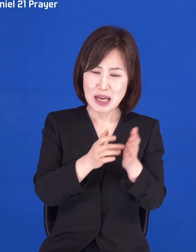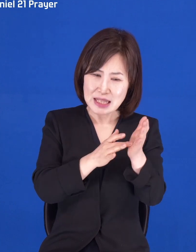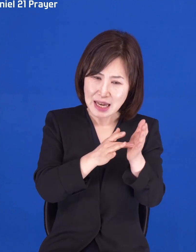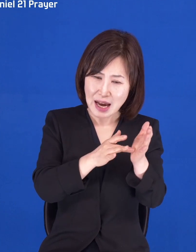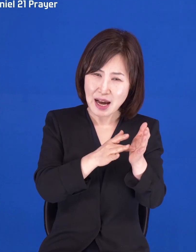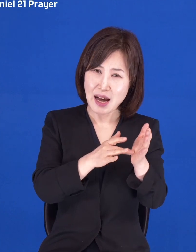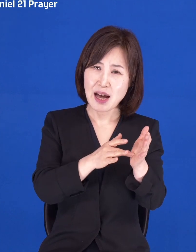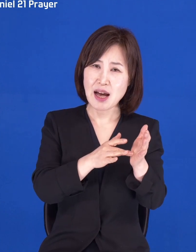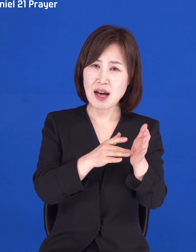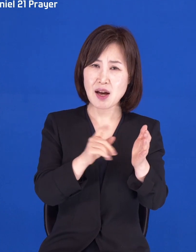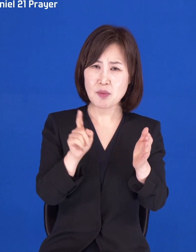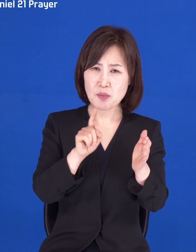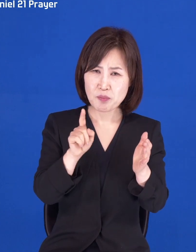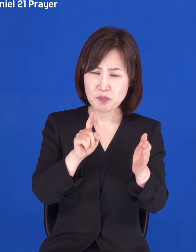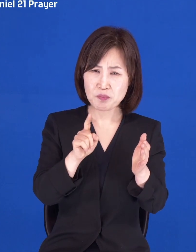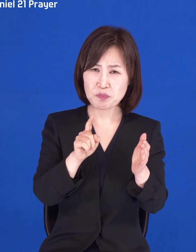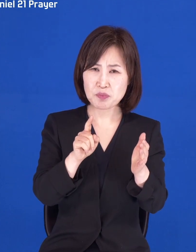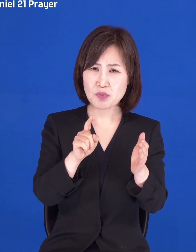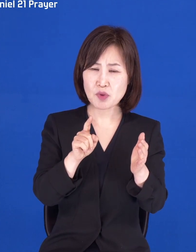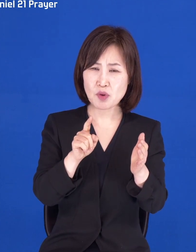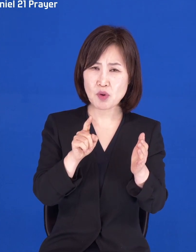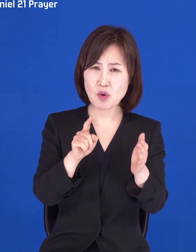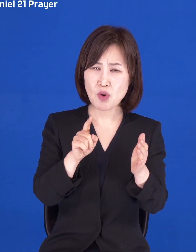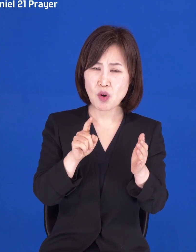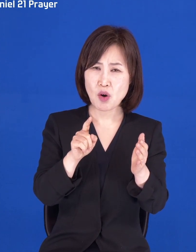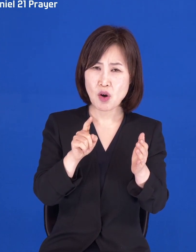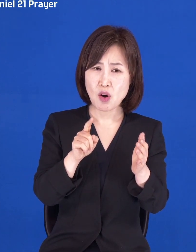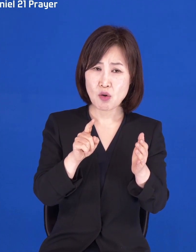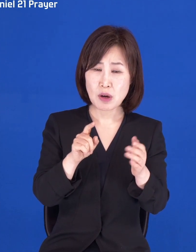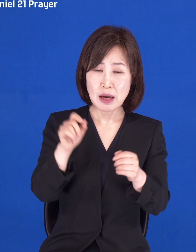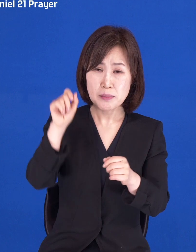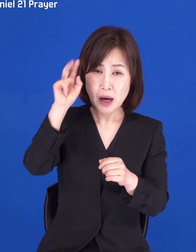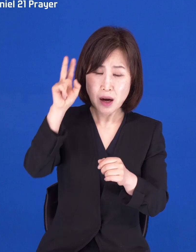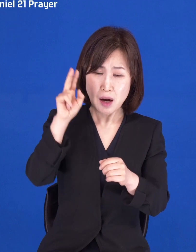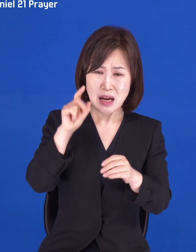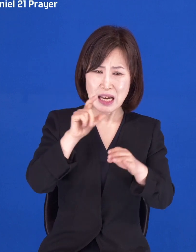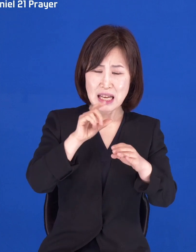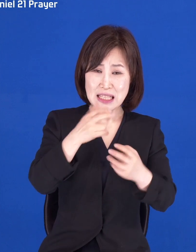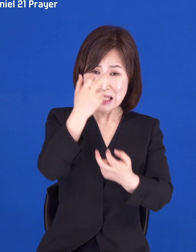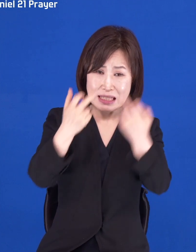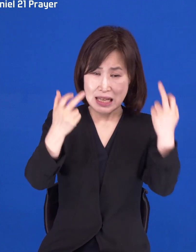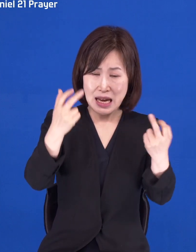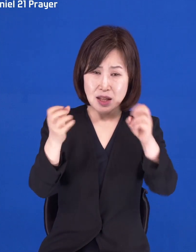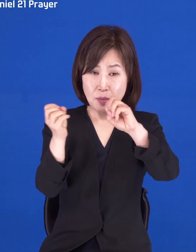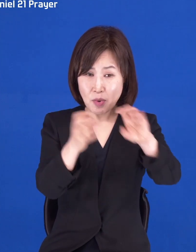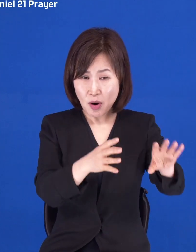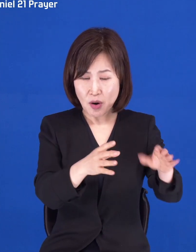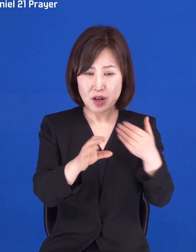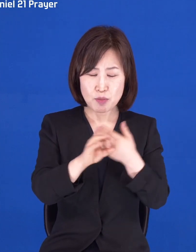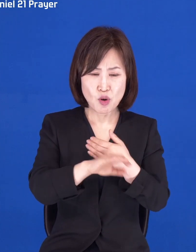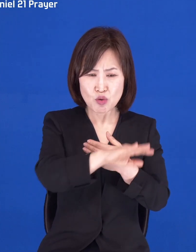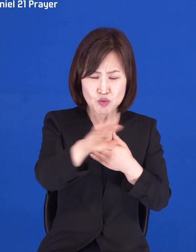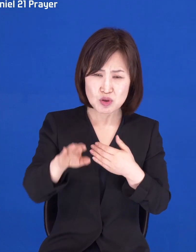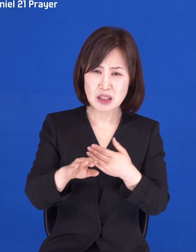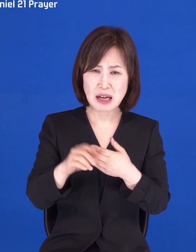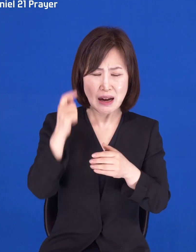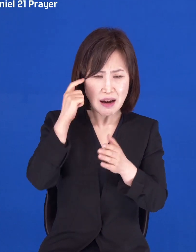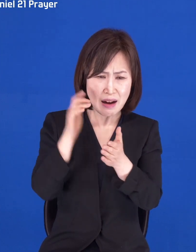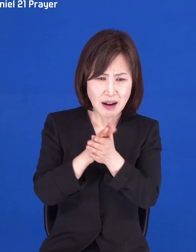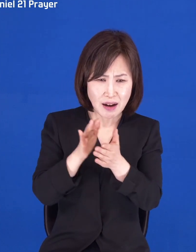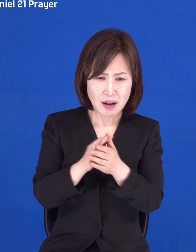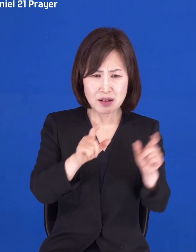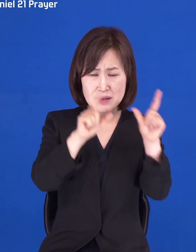챙기고, 그냥 가다가 허브판에 떨어뜨려 놓고 가도 뭔가 밭에 읽어서 정자를 심어 먹어야